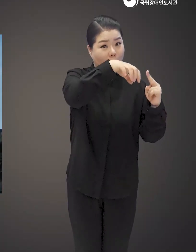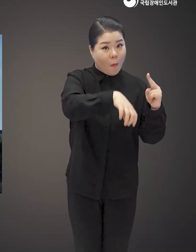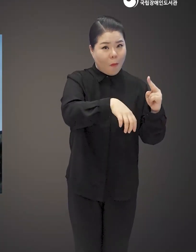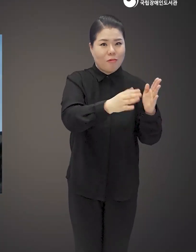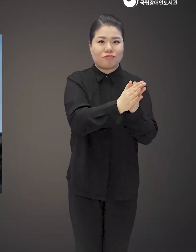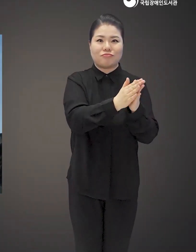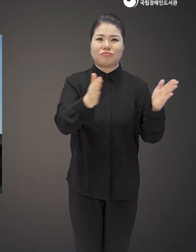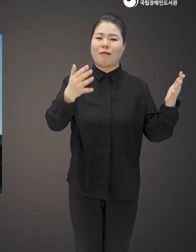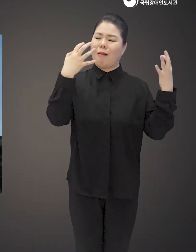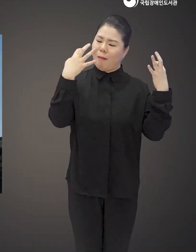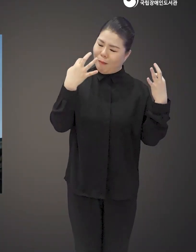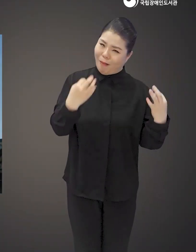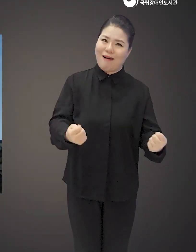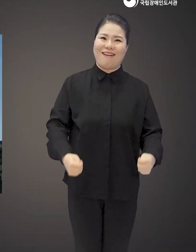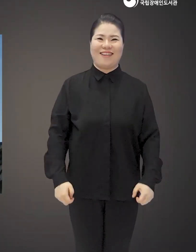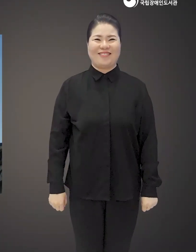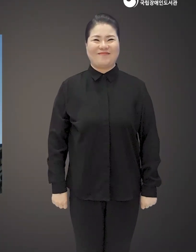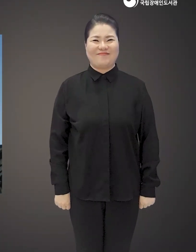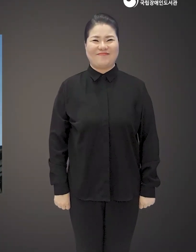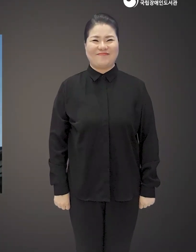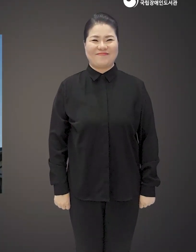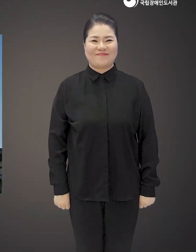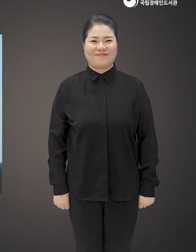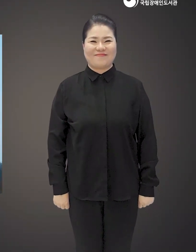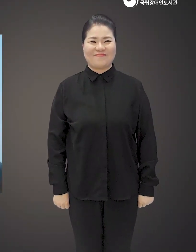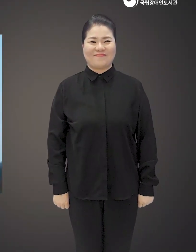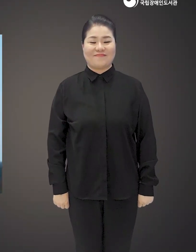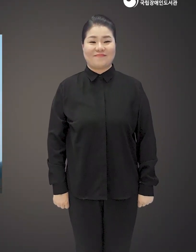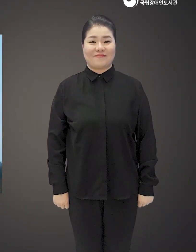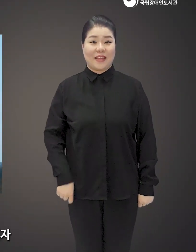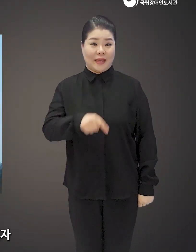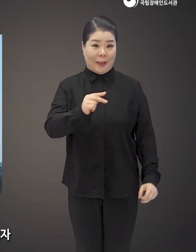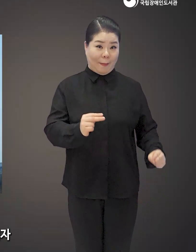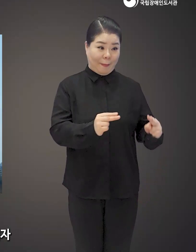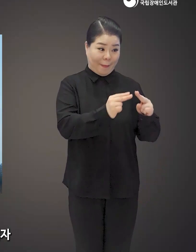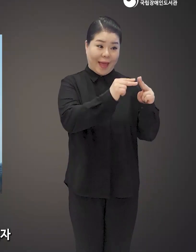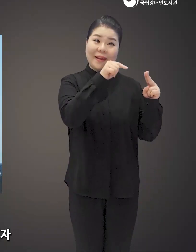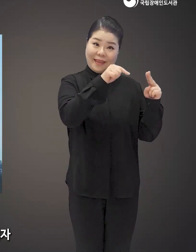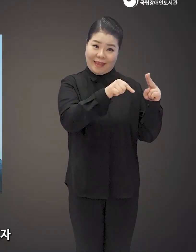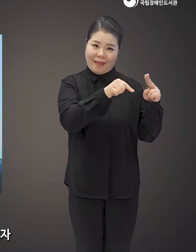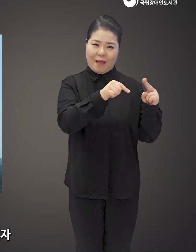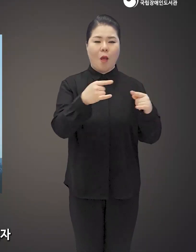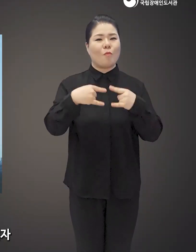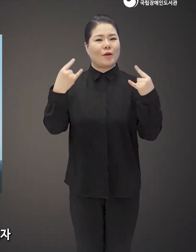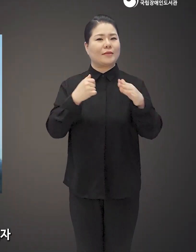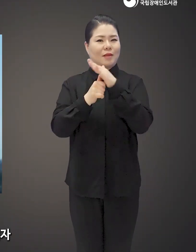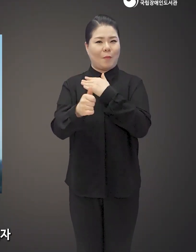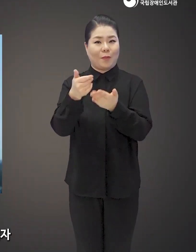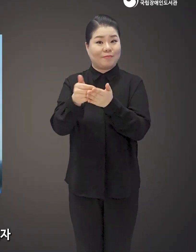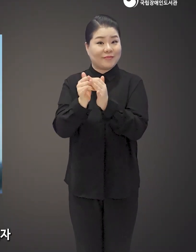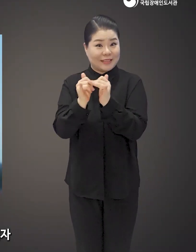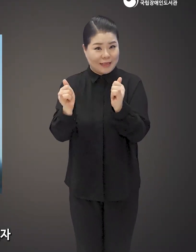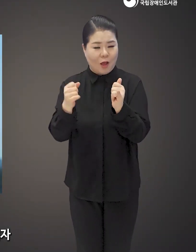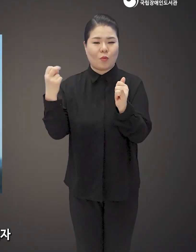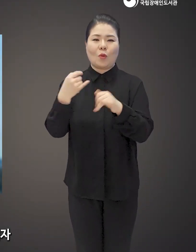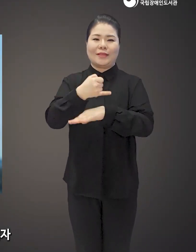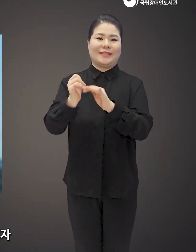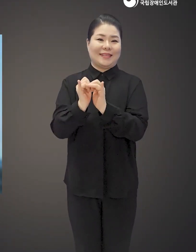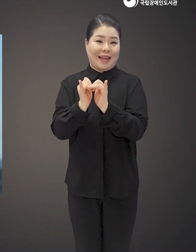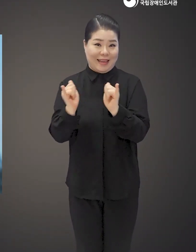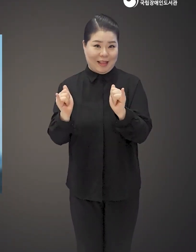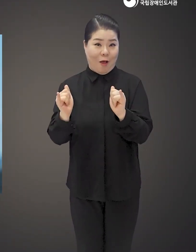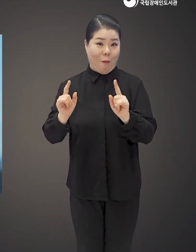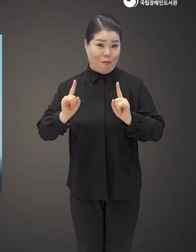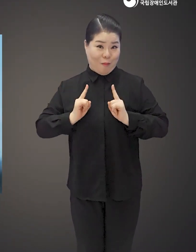대다수의 것들은 이 파리에서 탄생한 것들이 아주 많죠. 바로 이 파리에 프랑스를 대표하는